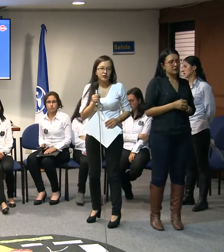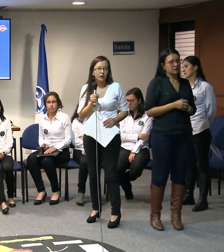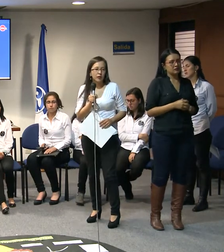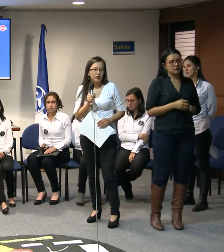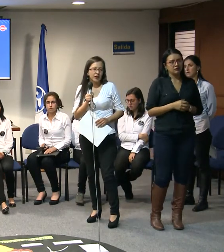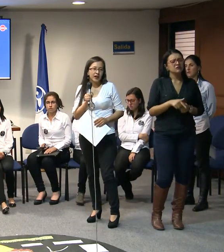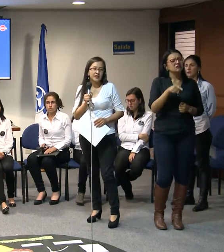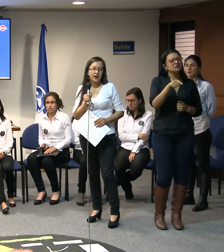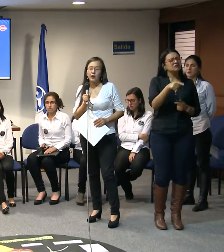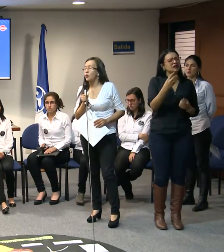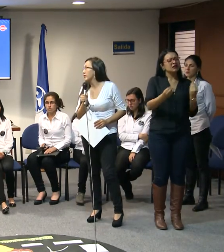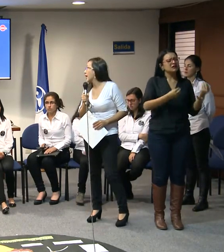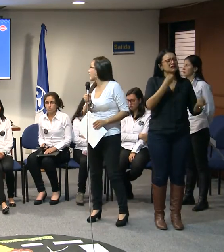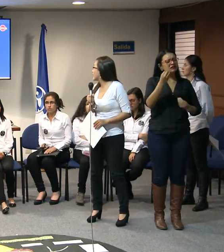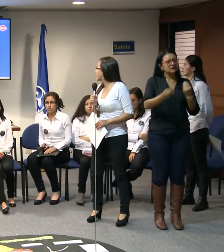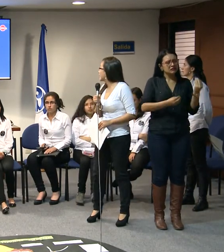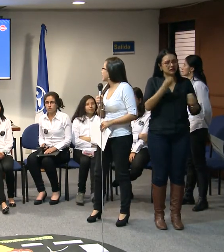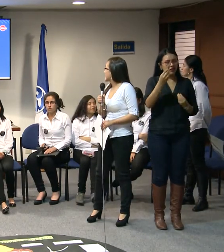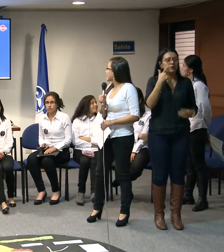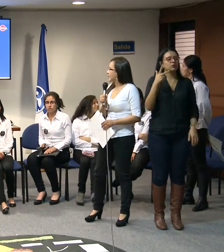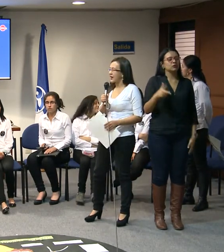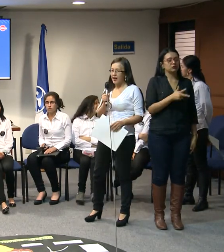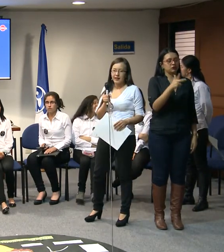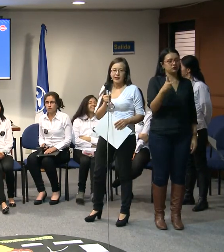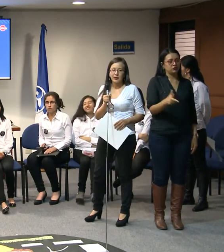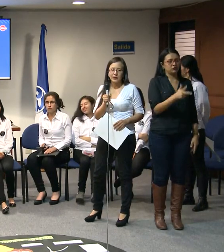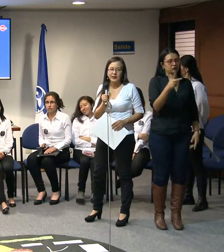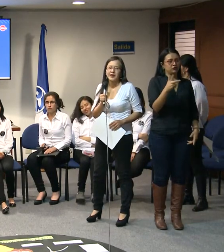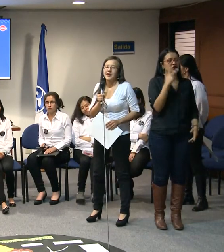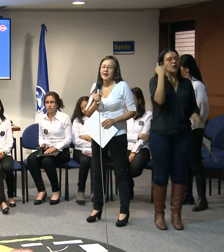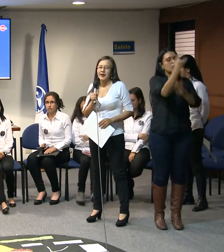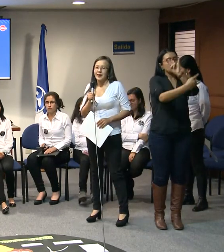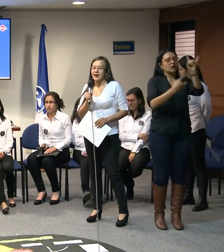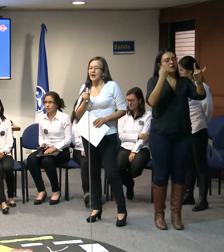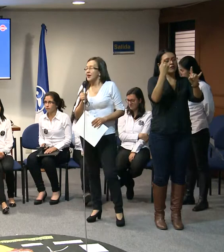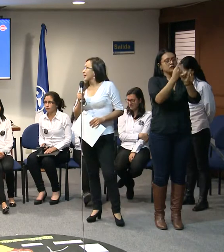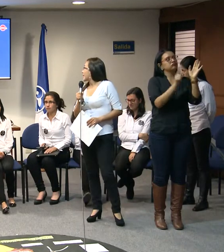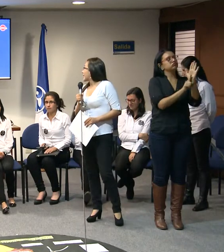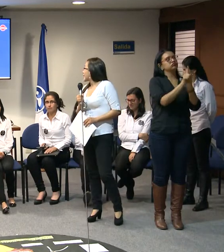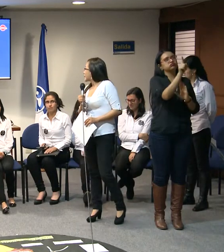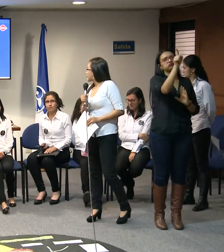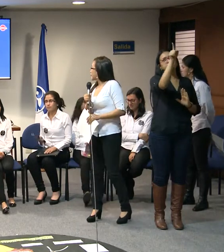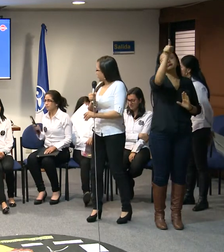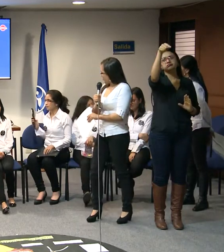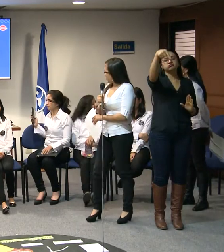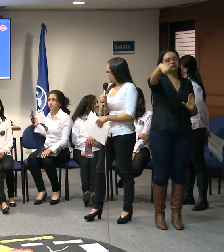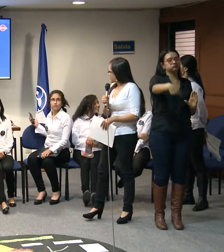Para esto vamos a realizar un viaje intergaláctico.